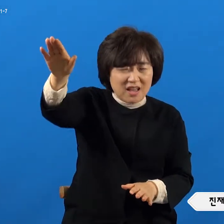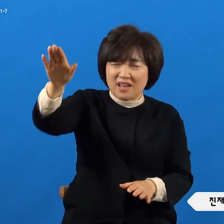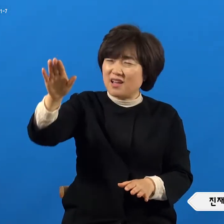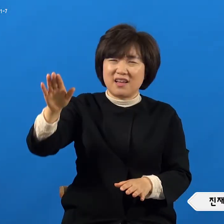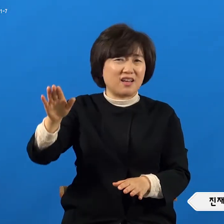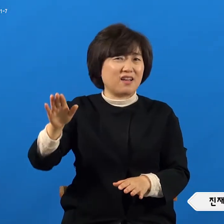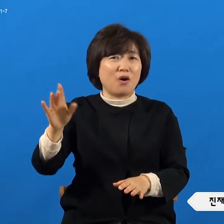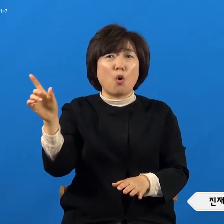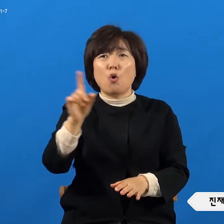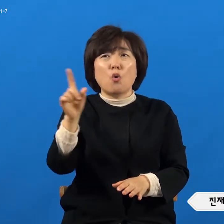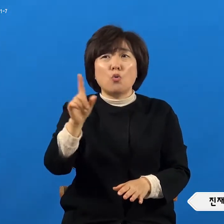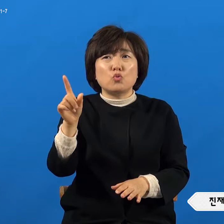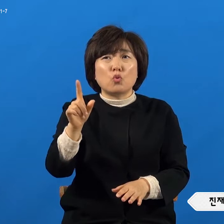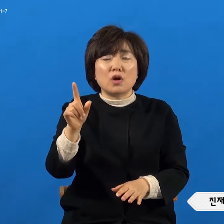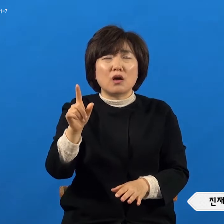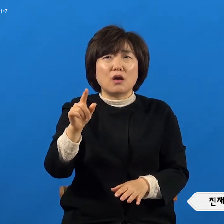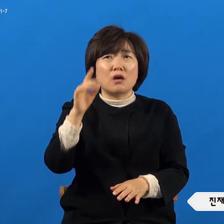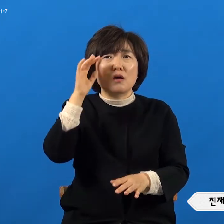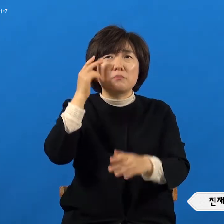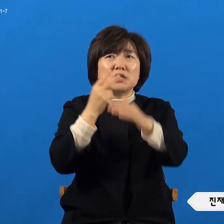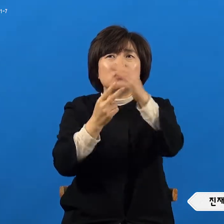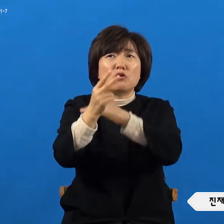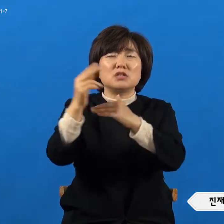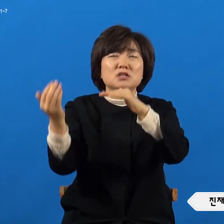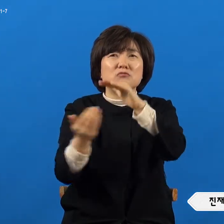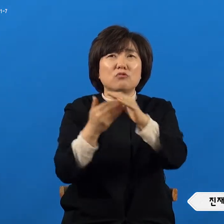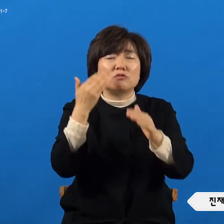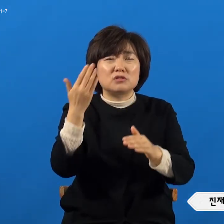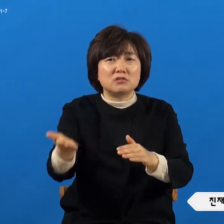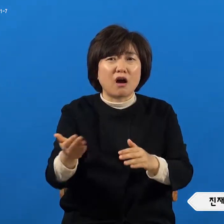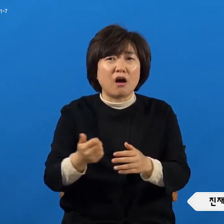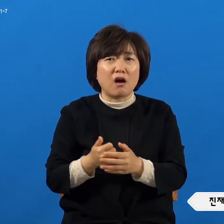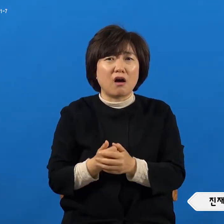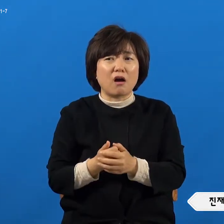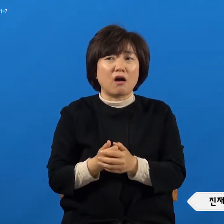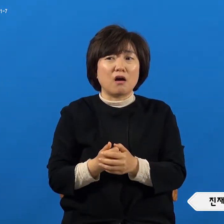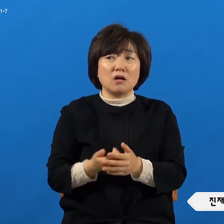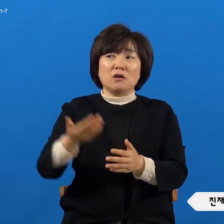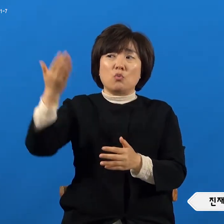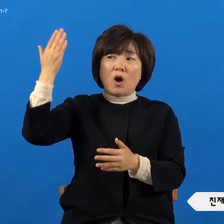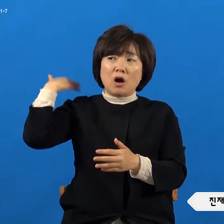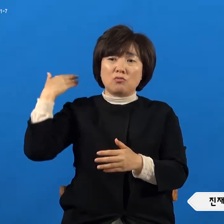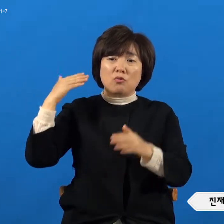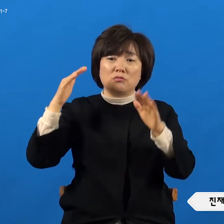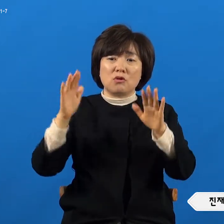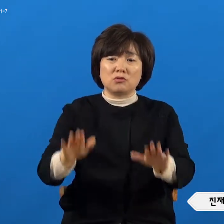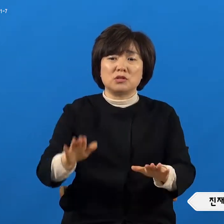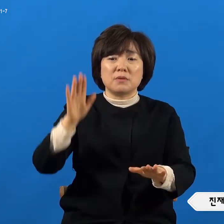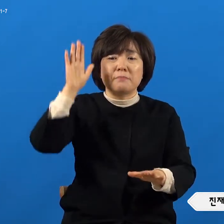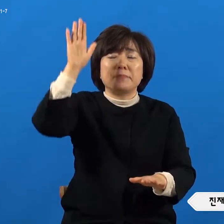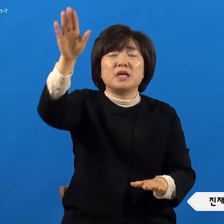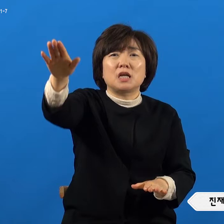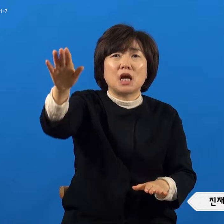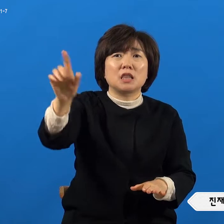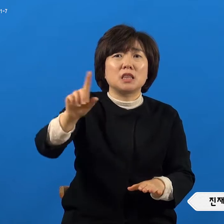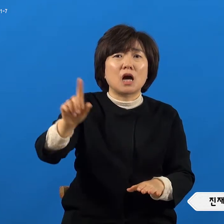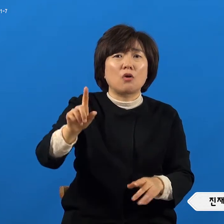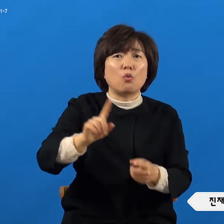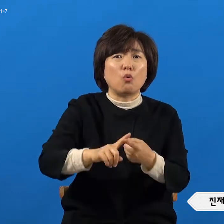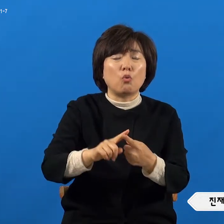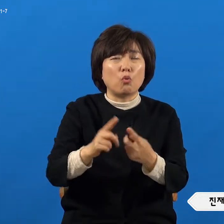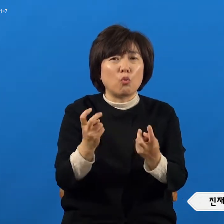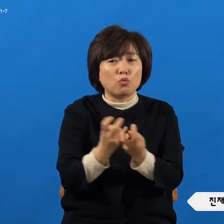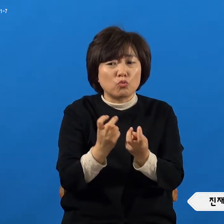그것이 어떻게 이루어질 수 있는가, 성견지명이, 직관이 어떻게 생길 수 있는가라는 점에 대해서는